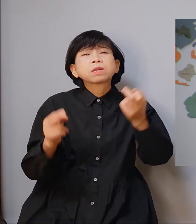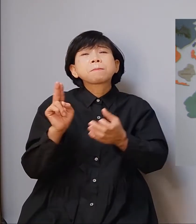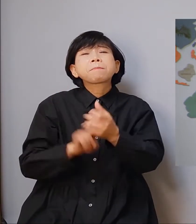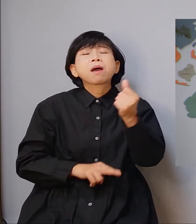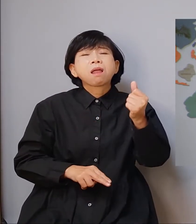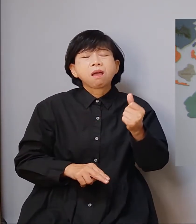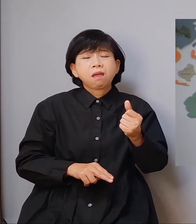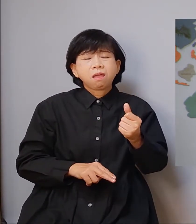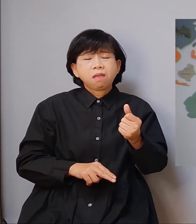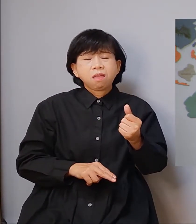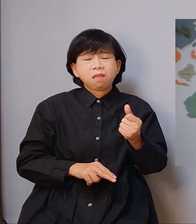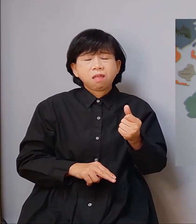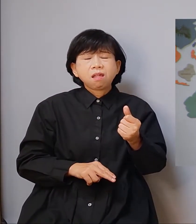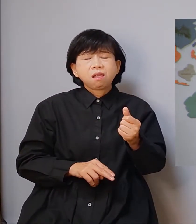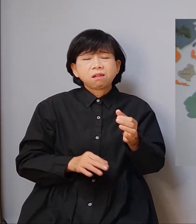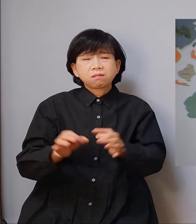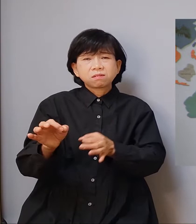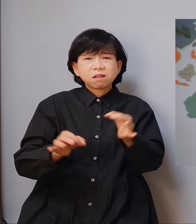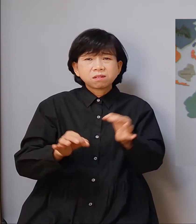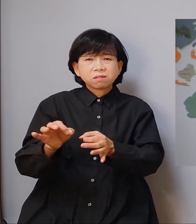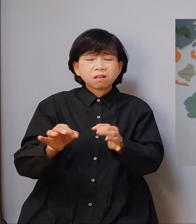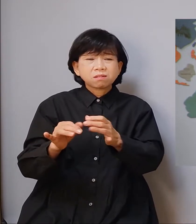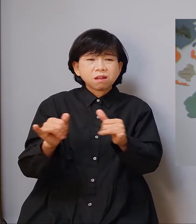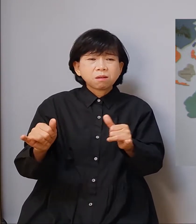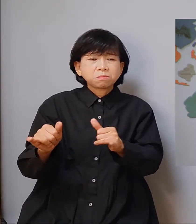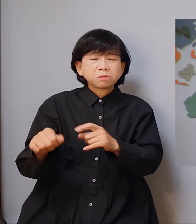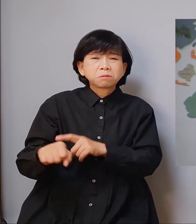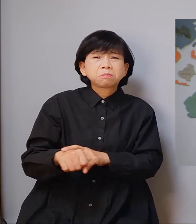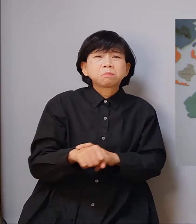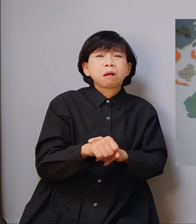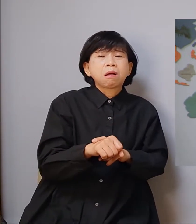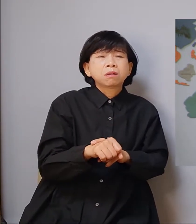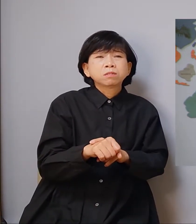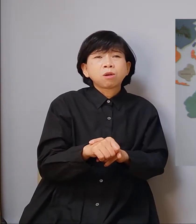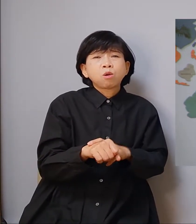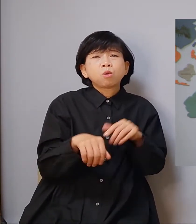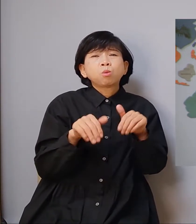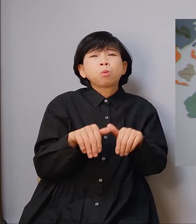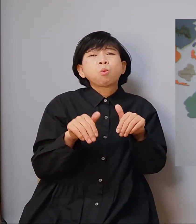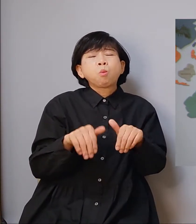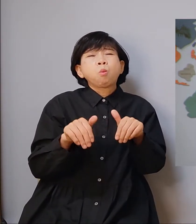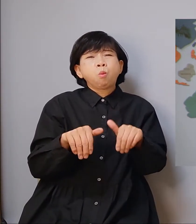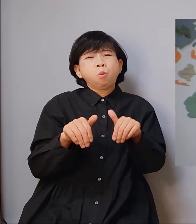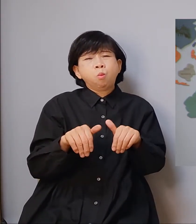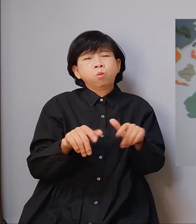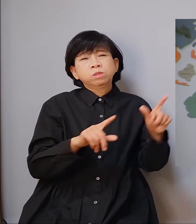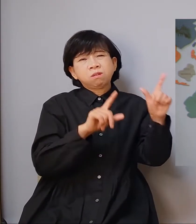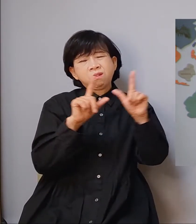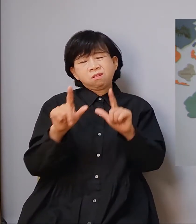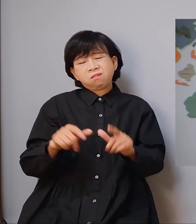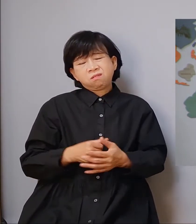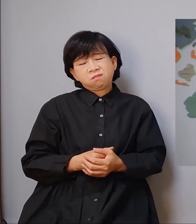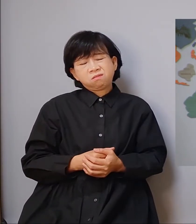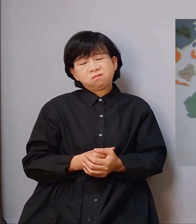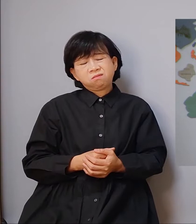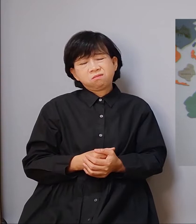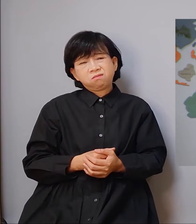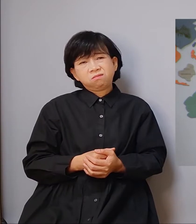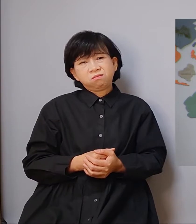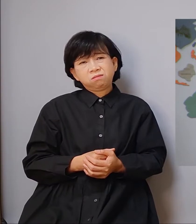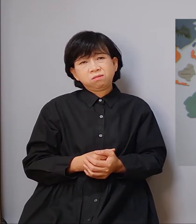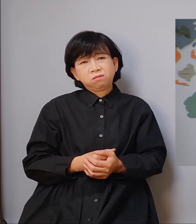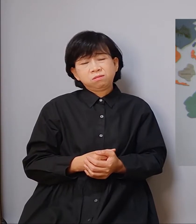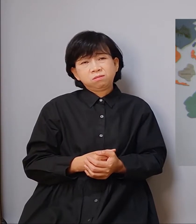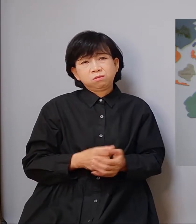횡단하는 상인들에 의해서 이 애굽의 노예로 팔려왔다, 이렇게 성경에서 말하고 있습니까? 아니면